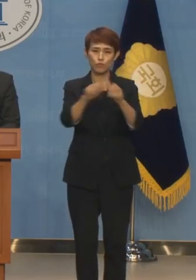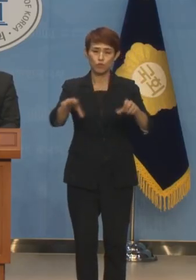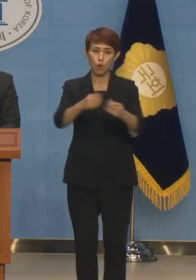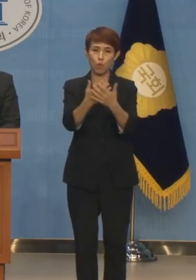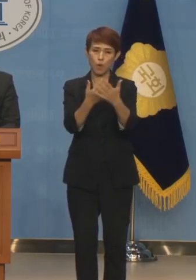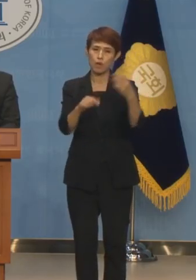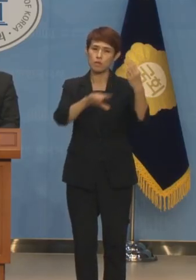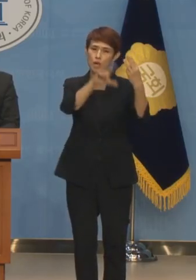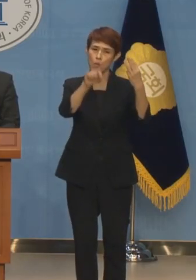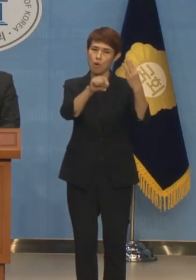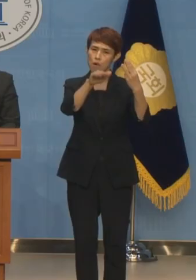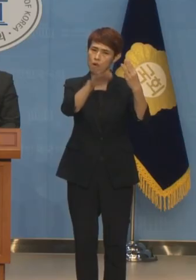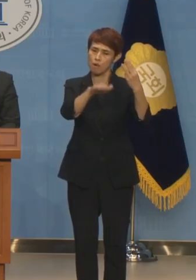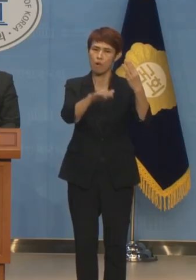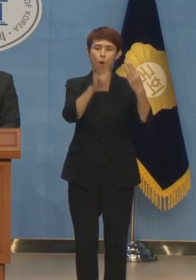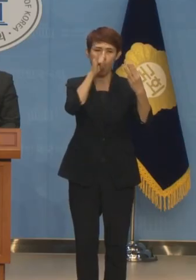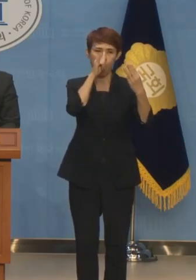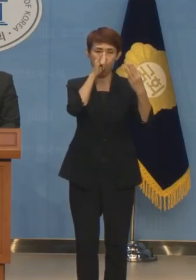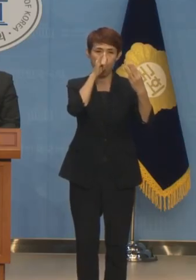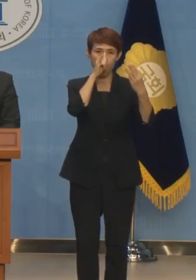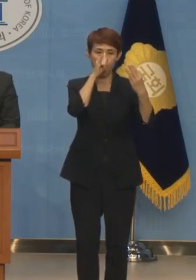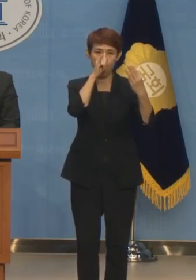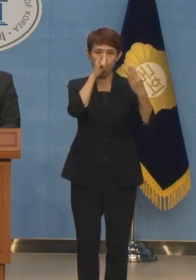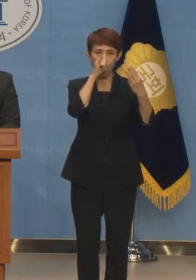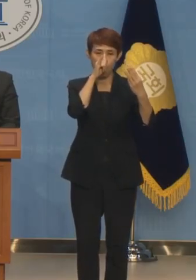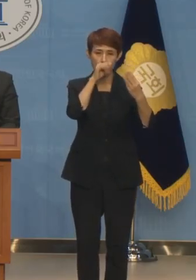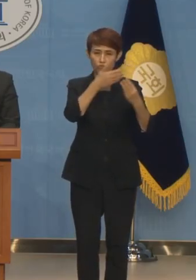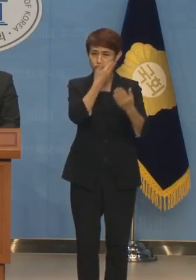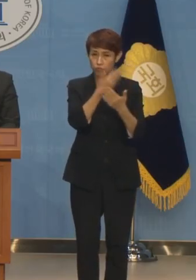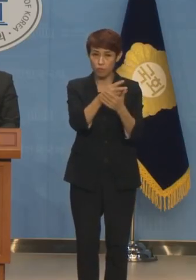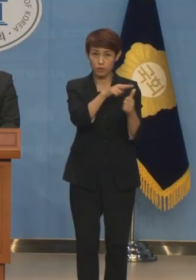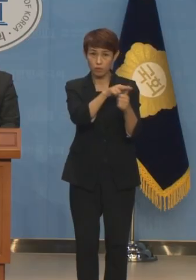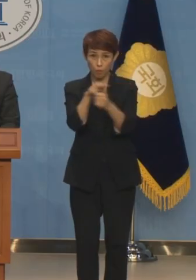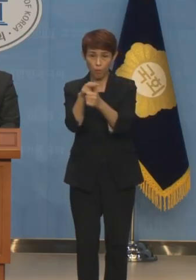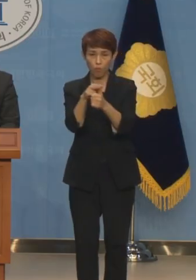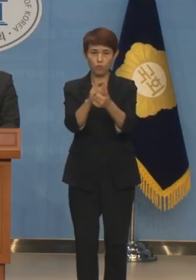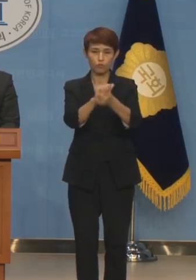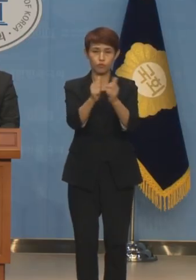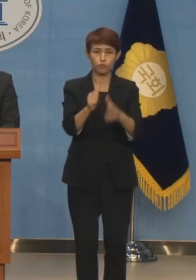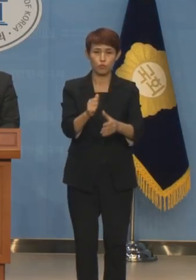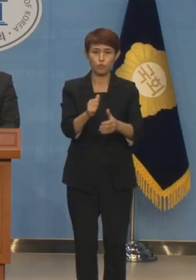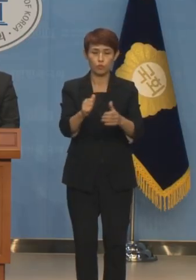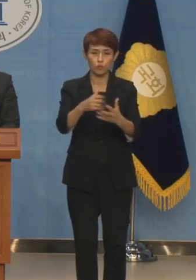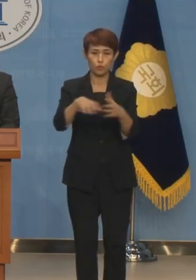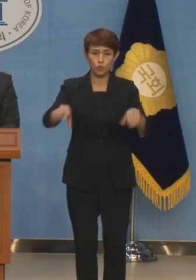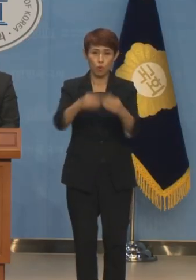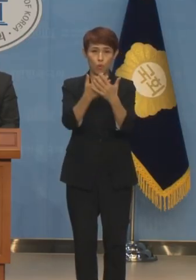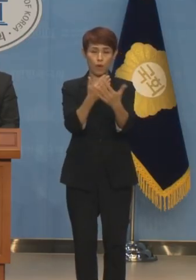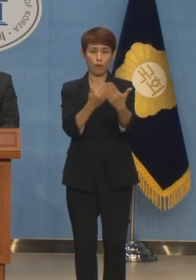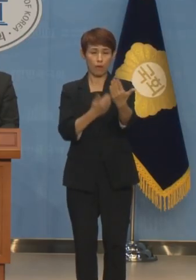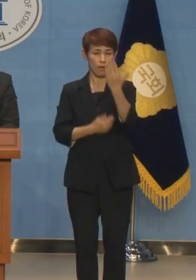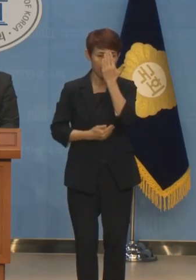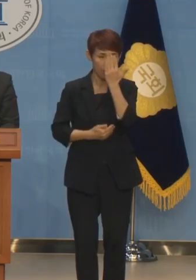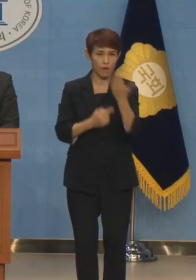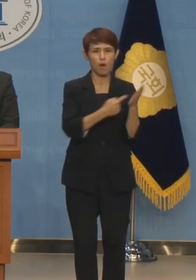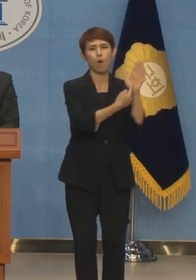하순에 몰려 있는데 주요 정보들이 주주총회에 임박하여 공시되다 보니